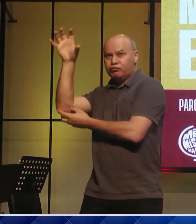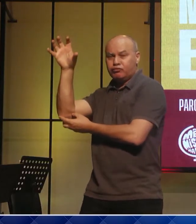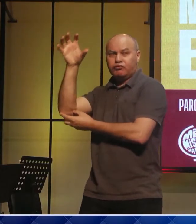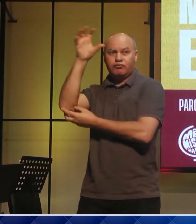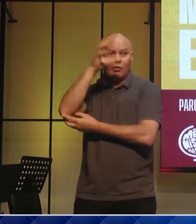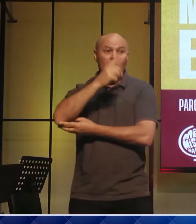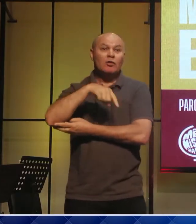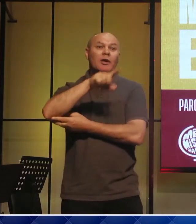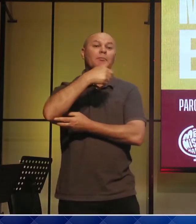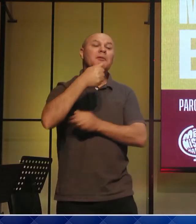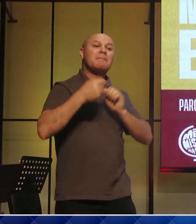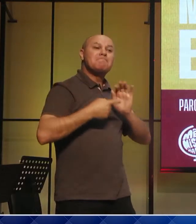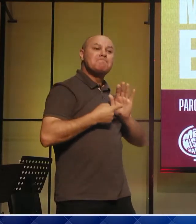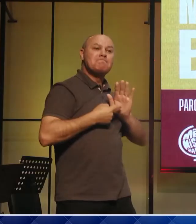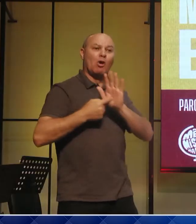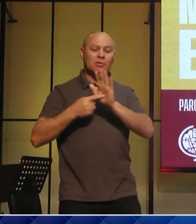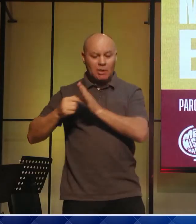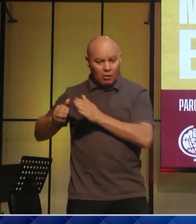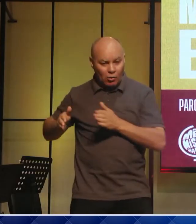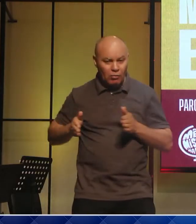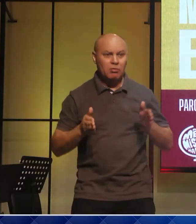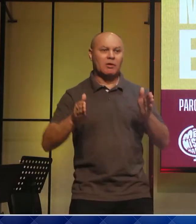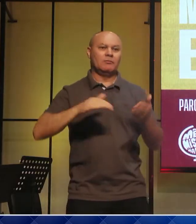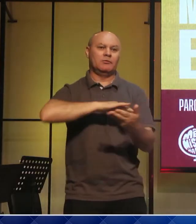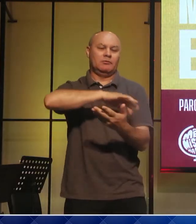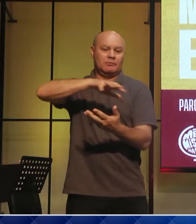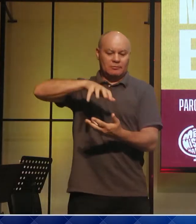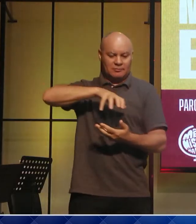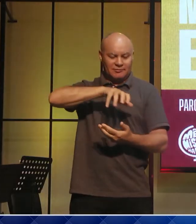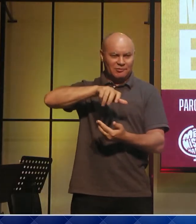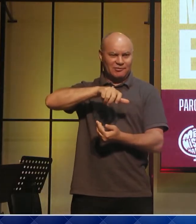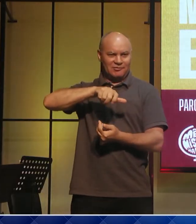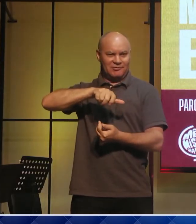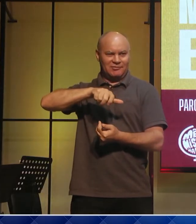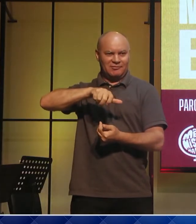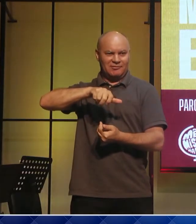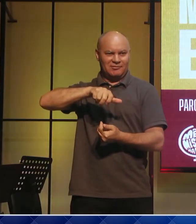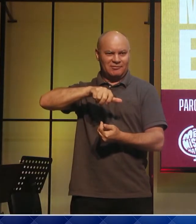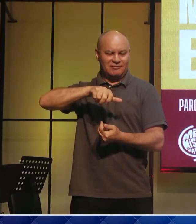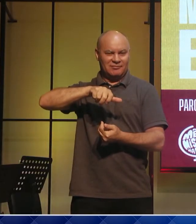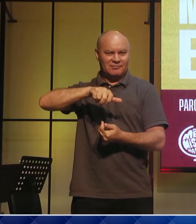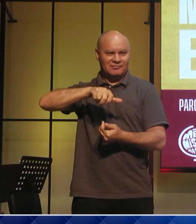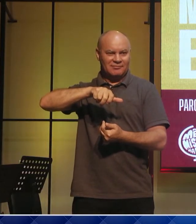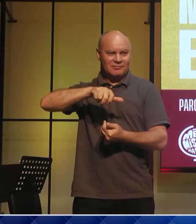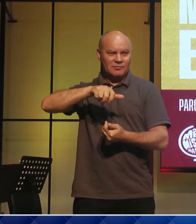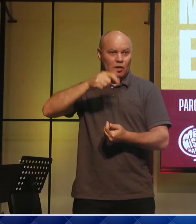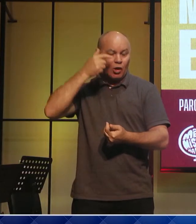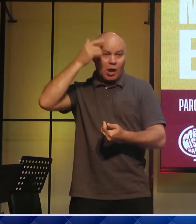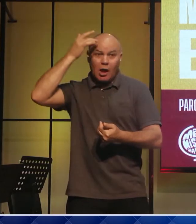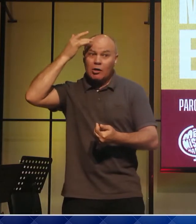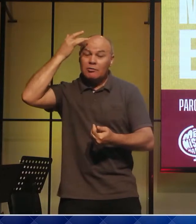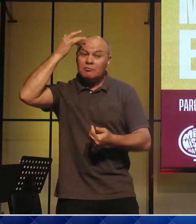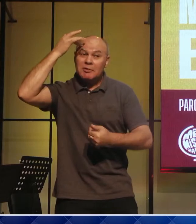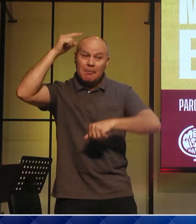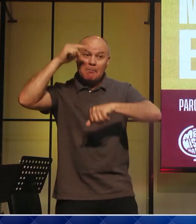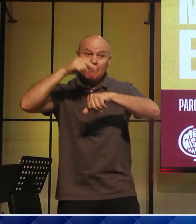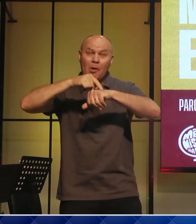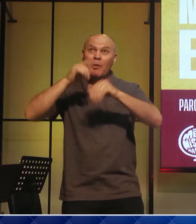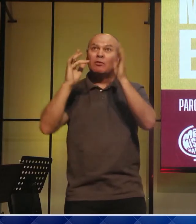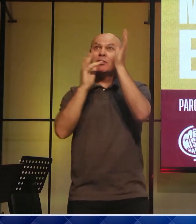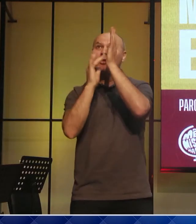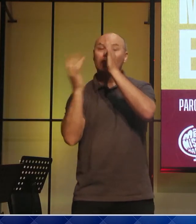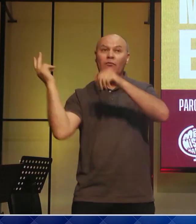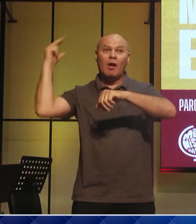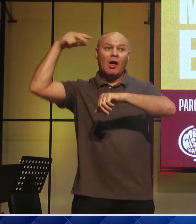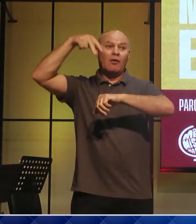caótico. Eu não sei quantos anos Jesus vai demorar para voltar, mas eu só sei de uma